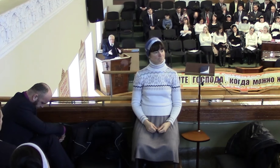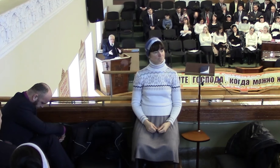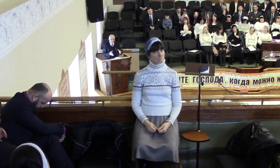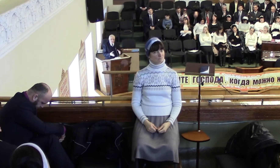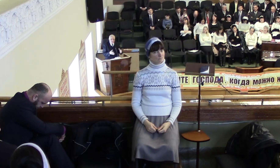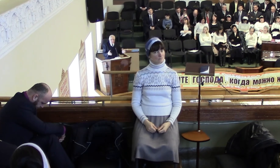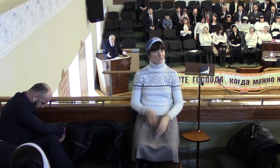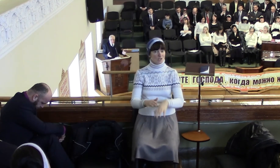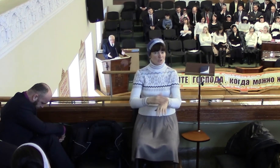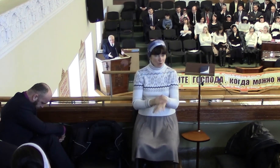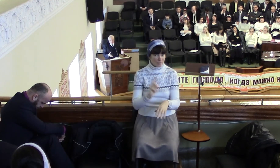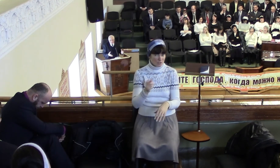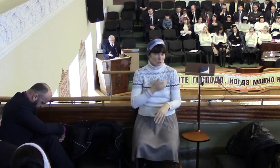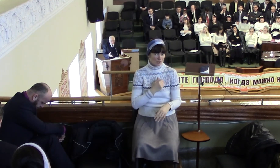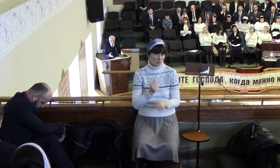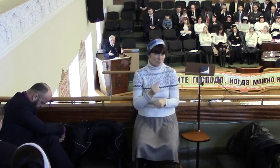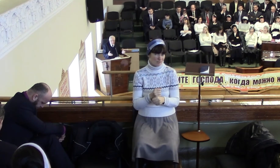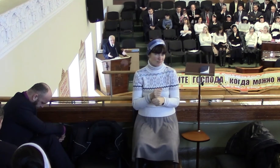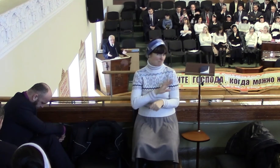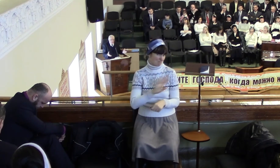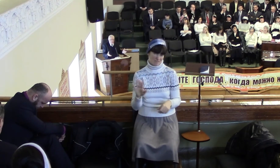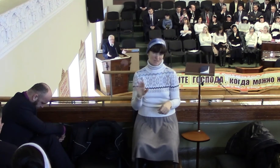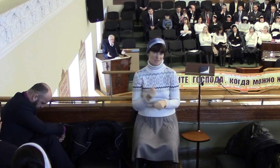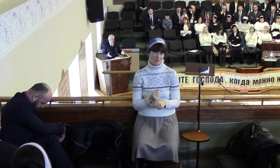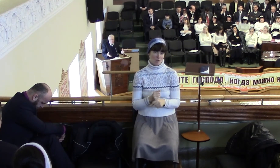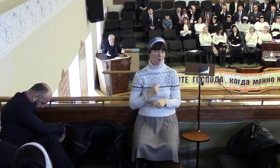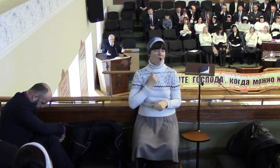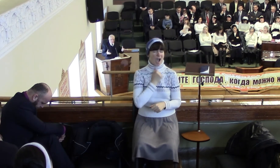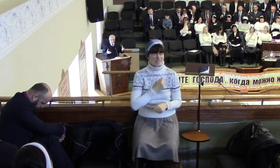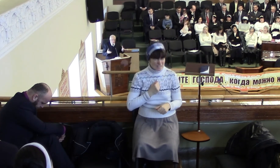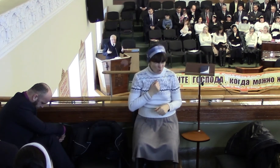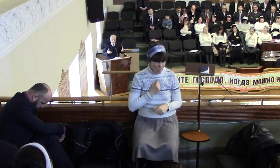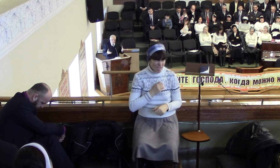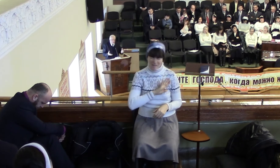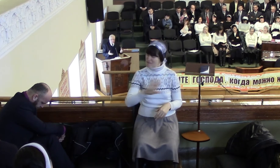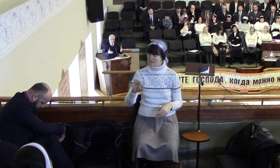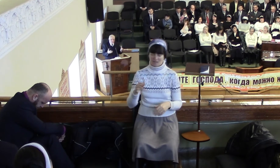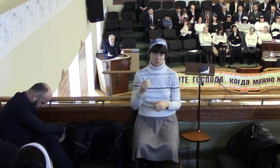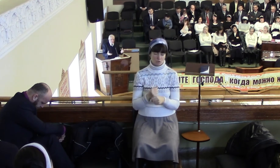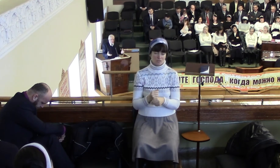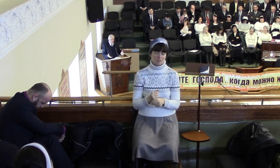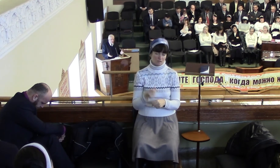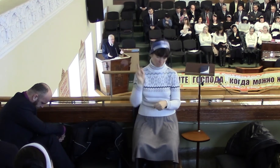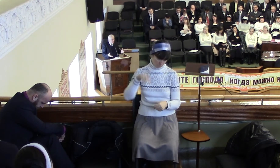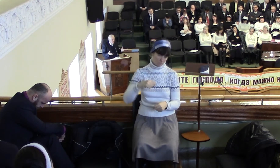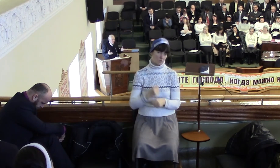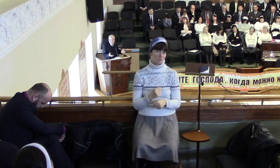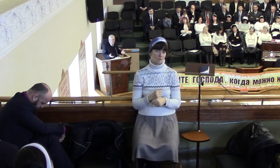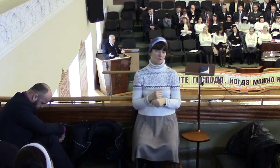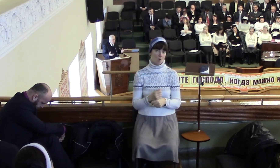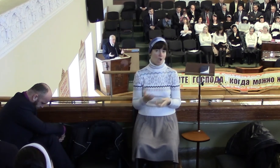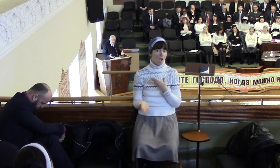Доброго, которого хочу, не делаю. Злое, которого не хочу, делаю. Если же делаю то, чего не хочу, уже не я делаю то,